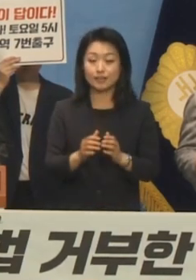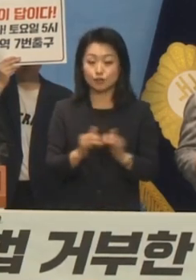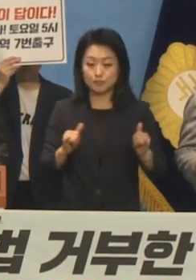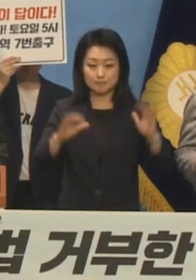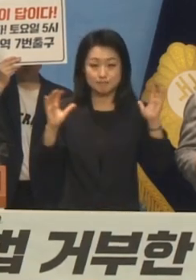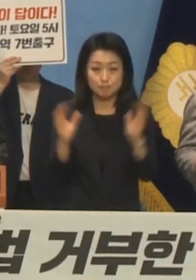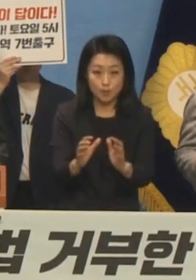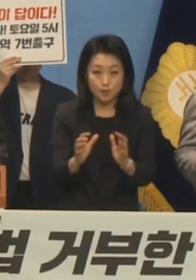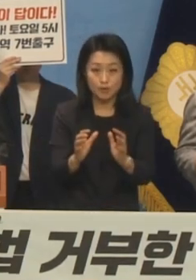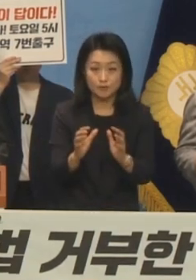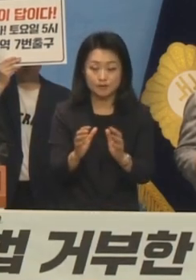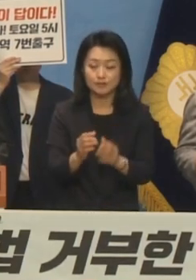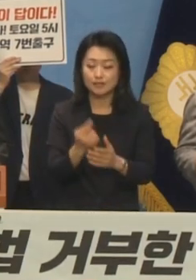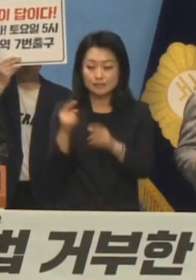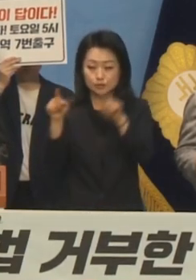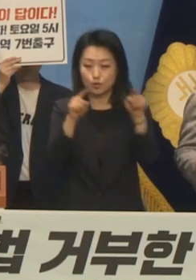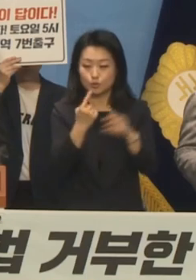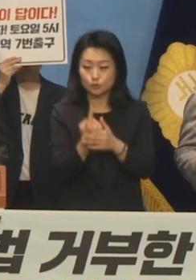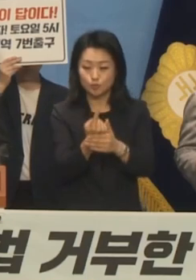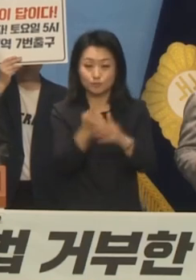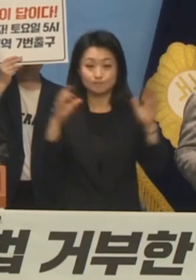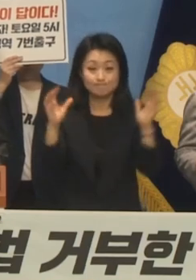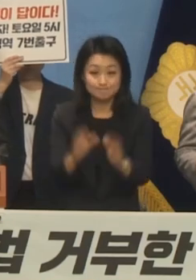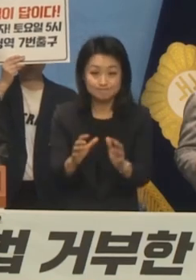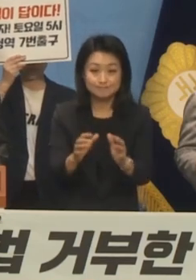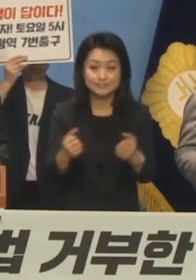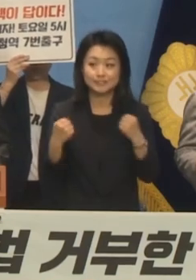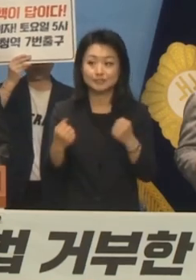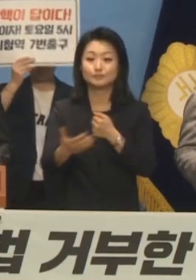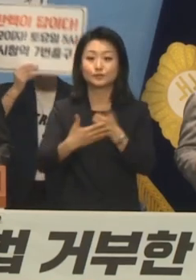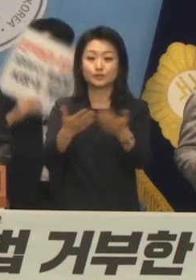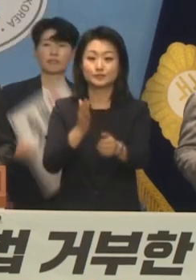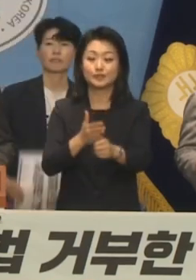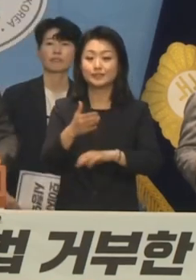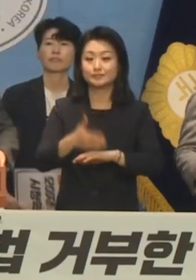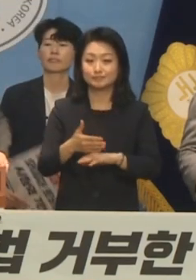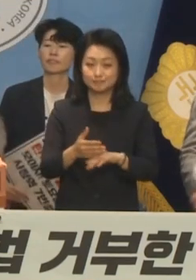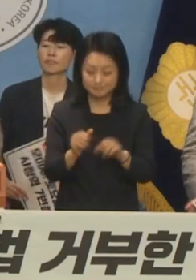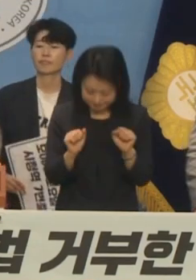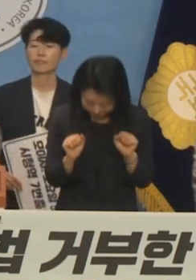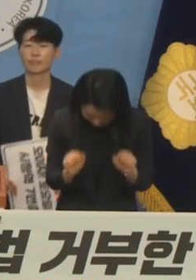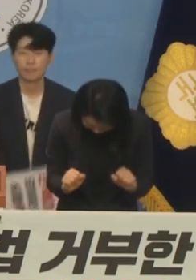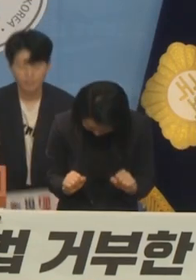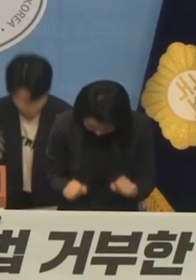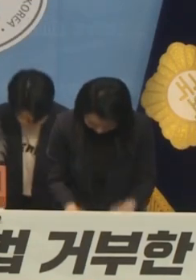범국민대회와 전국집중 촛불 대행진으로 함께 힘을 모아 주십시오. 고맙습니다.